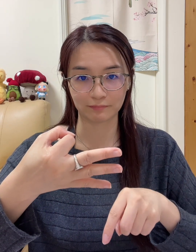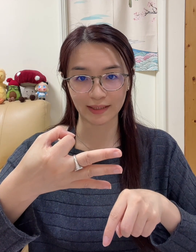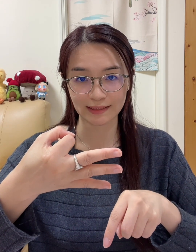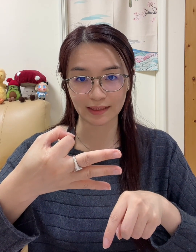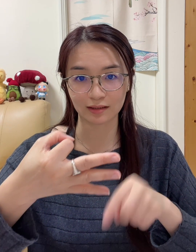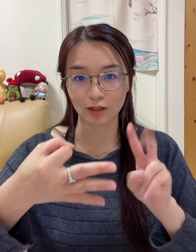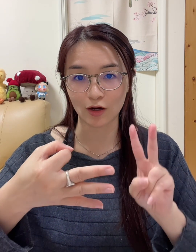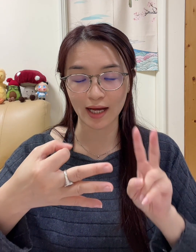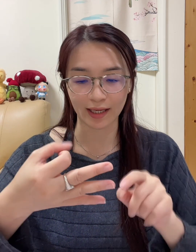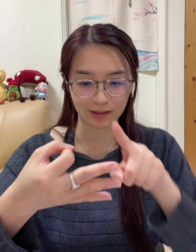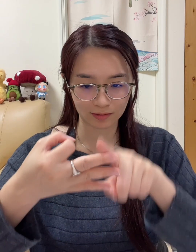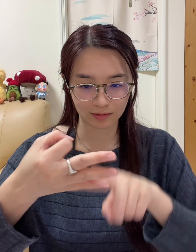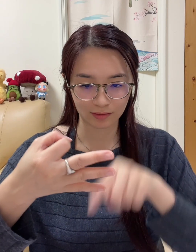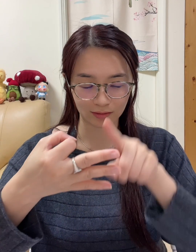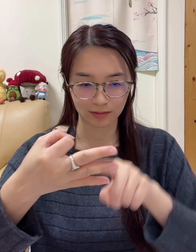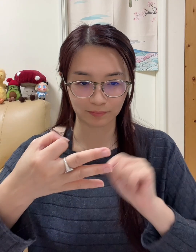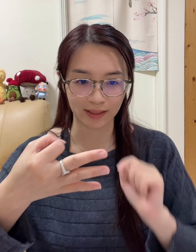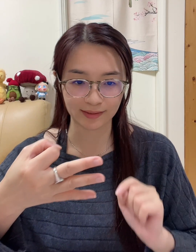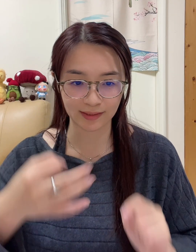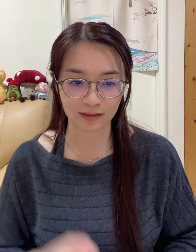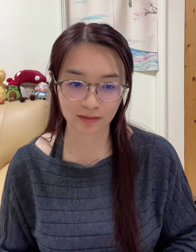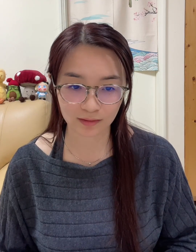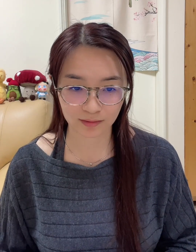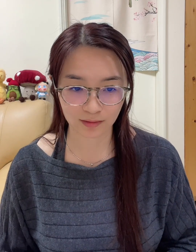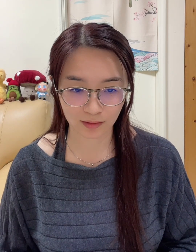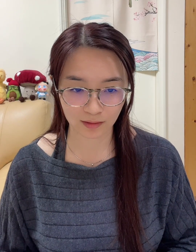名字兩下嘅名字。